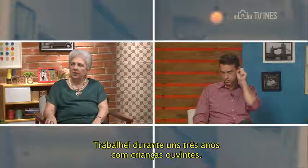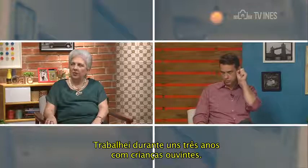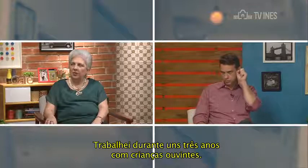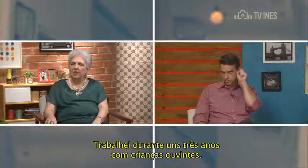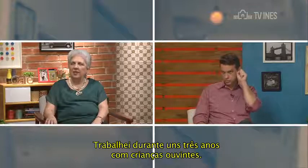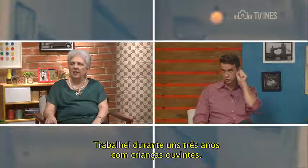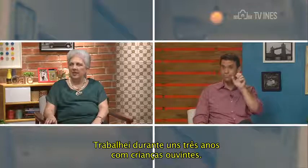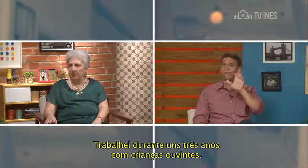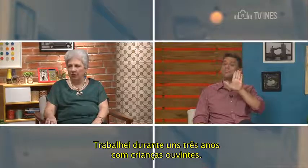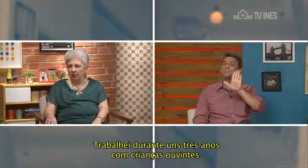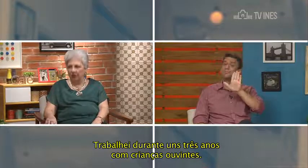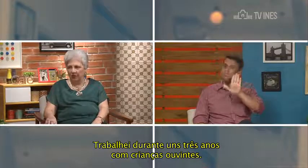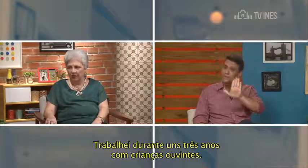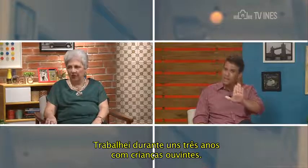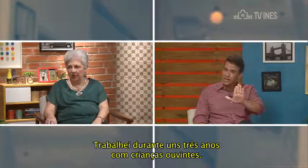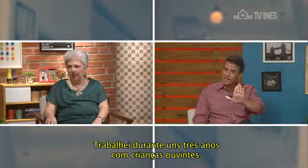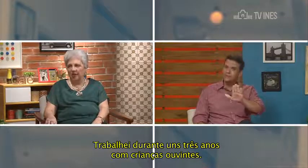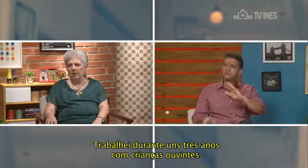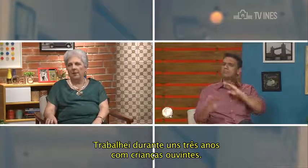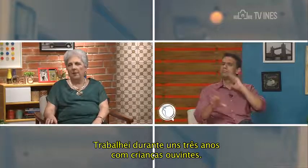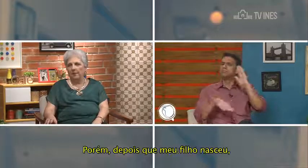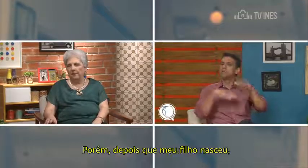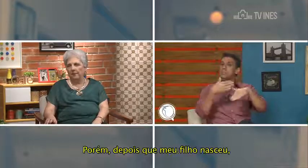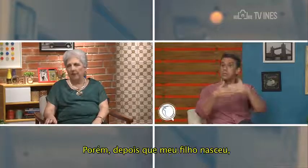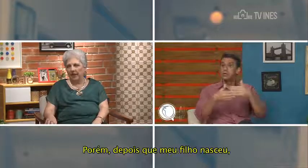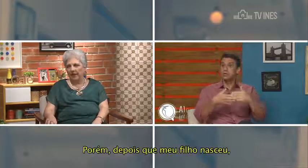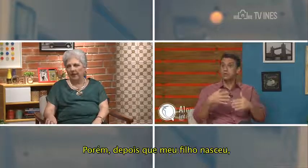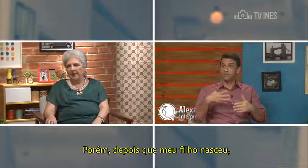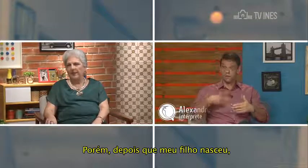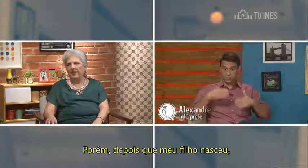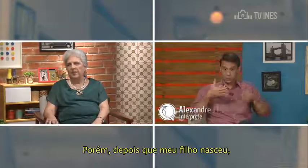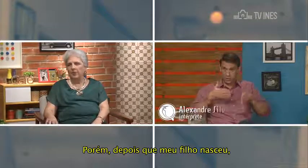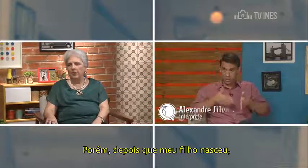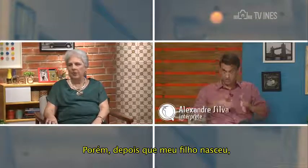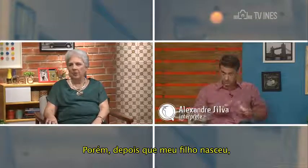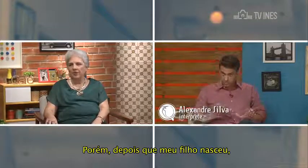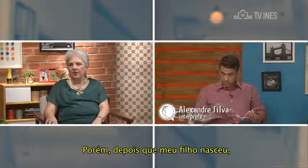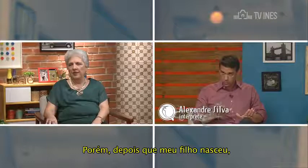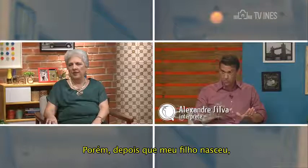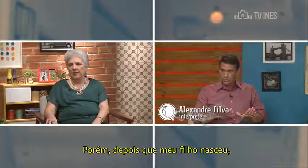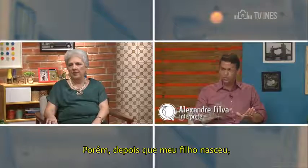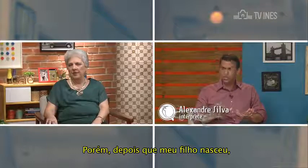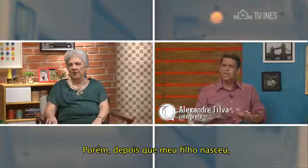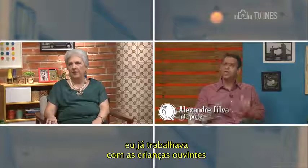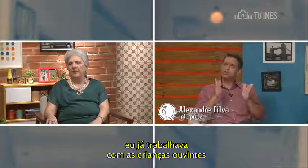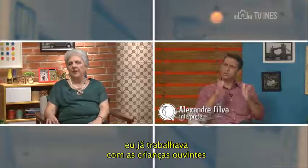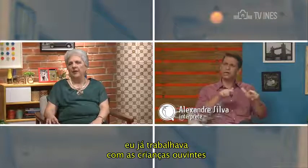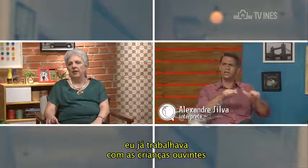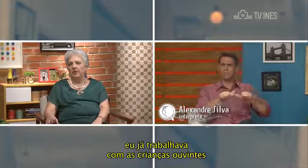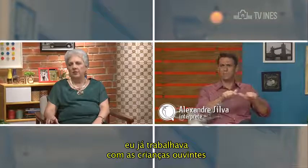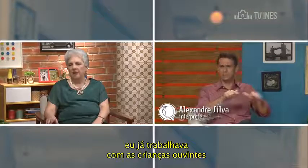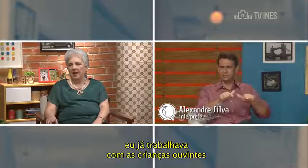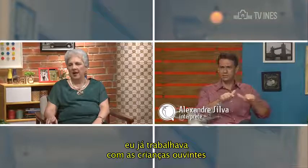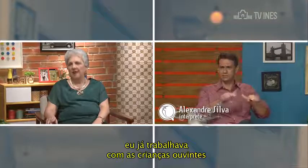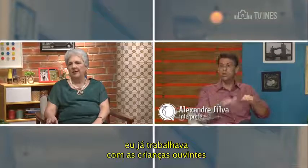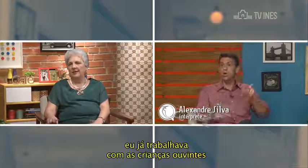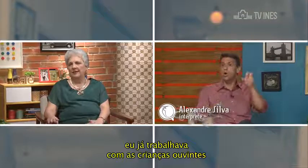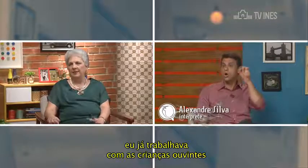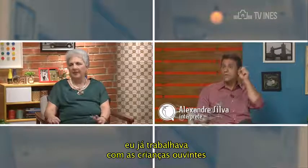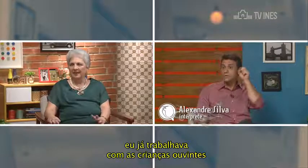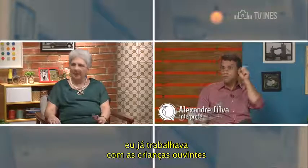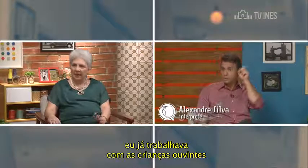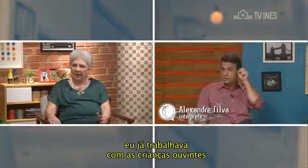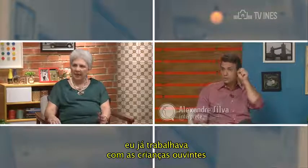anos com crianças ouvintes Porém, depois que meu filho nasceu Eu já